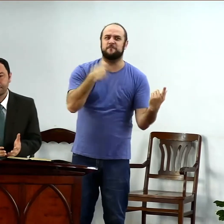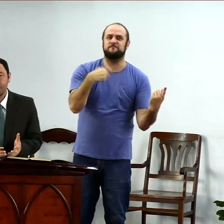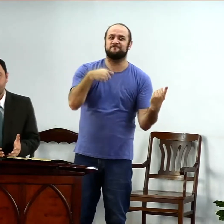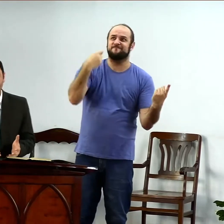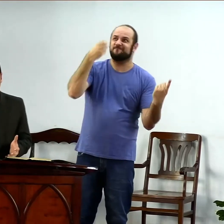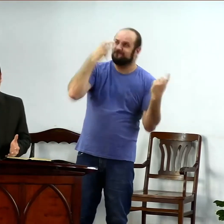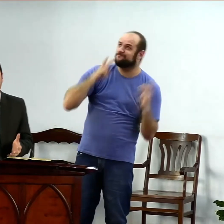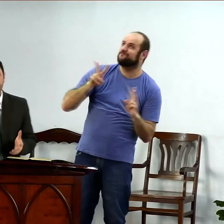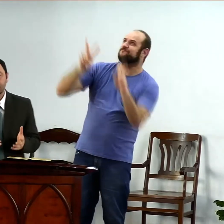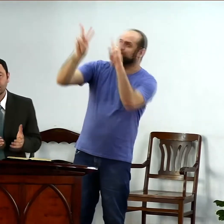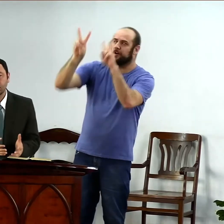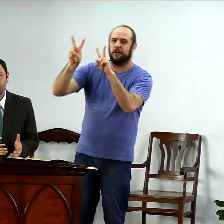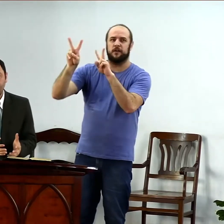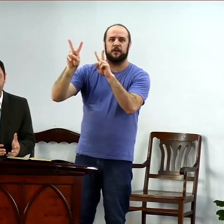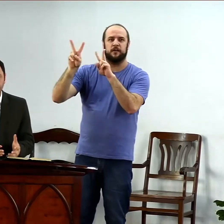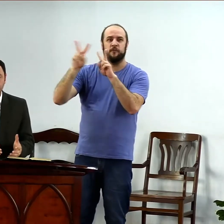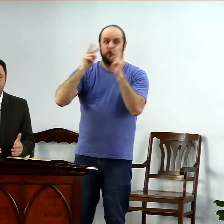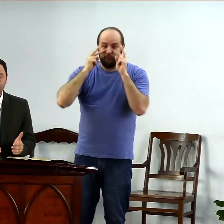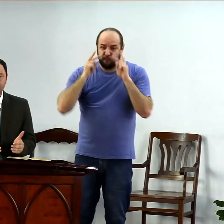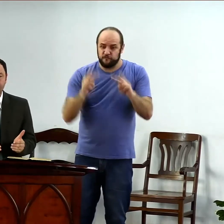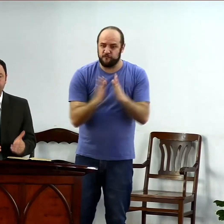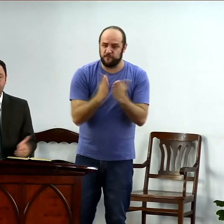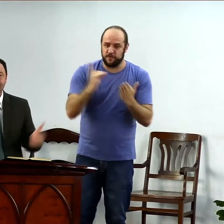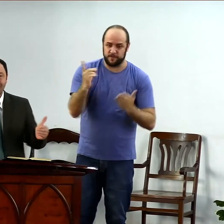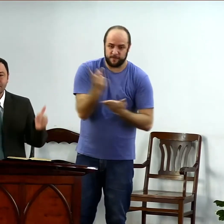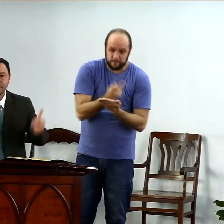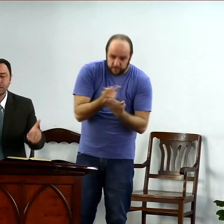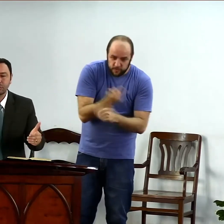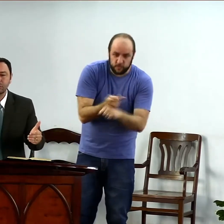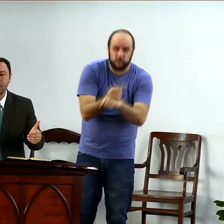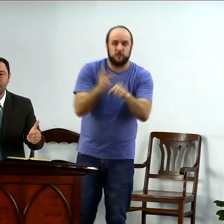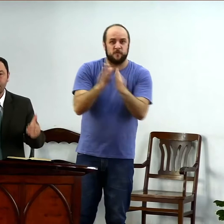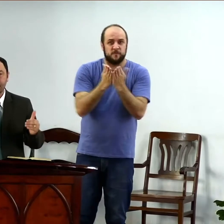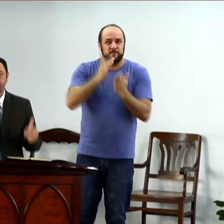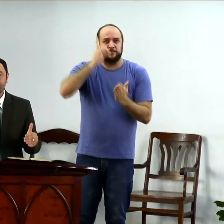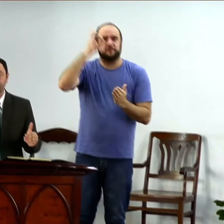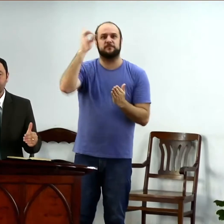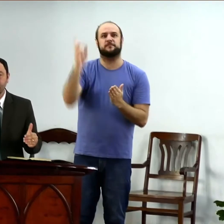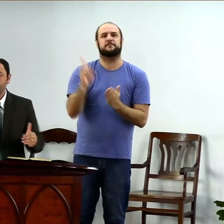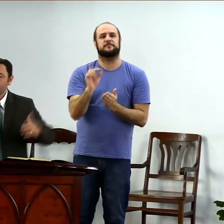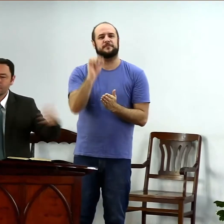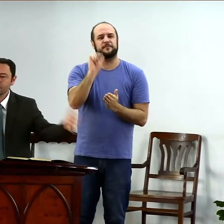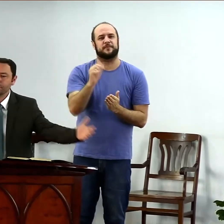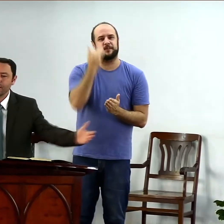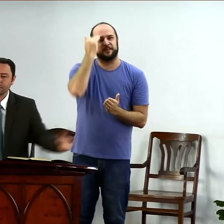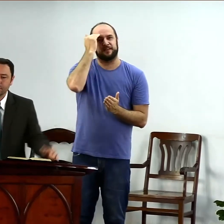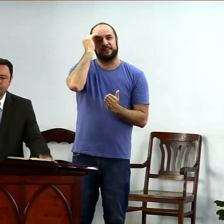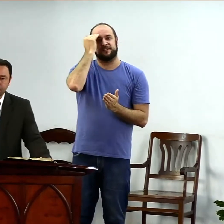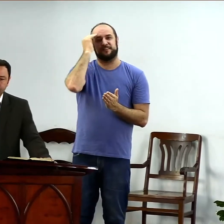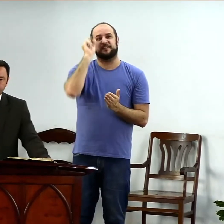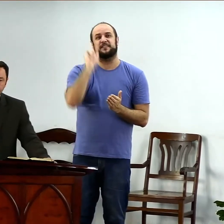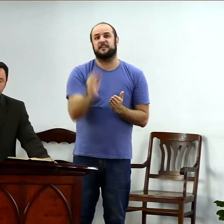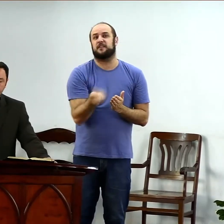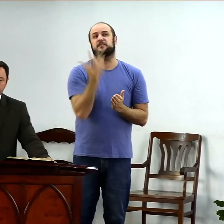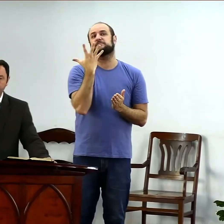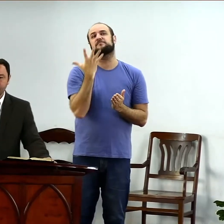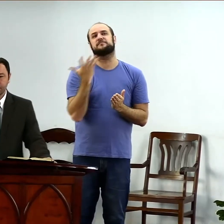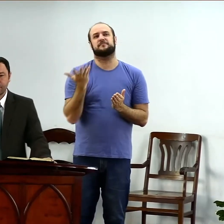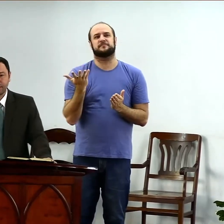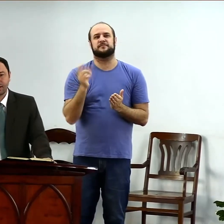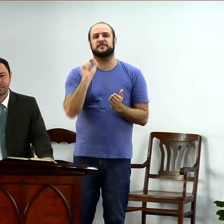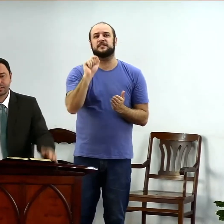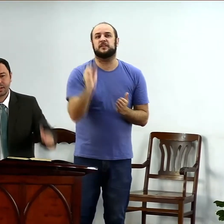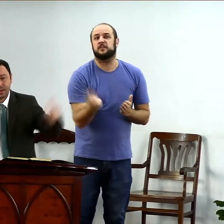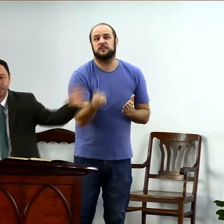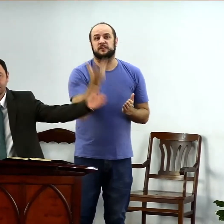Ele, olhar para a Escritura e buscar os elementos na Escritura para entender o que se passa